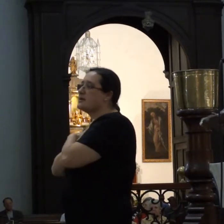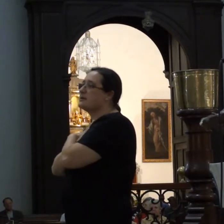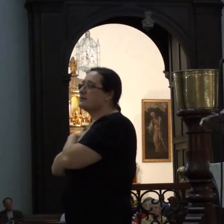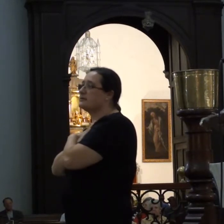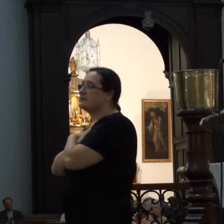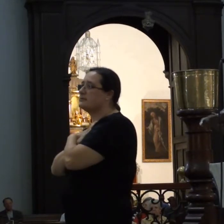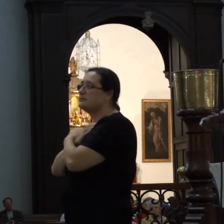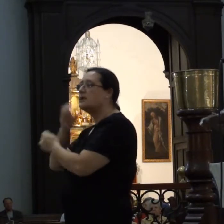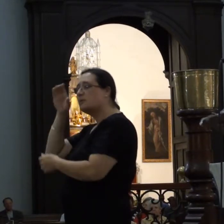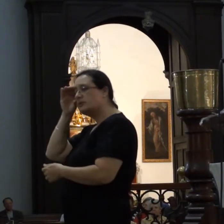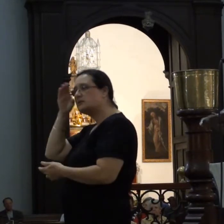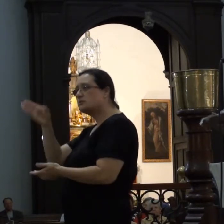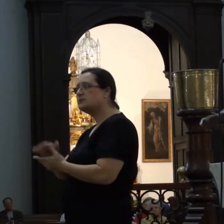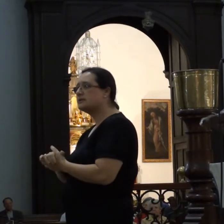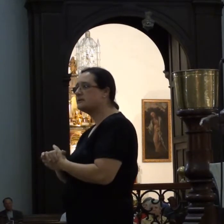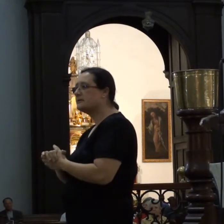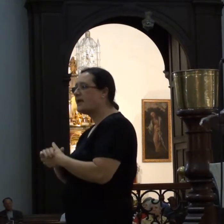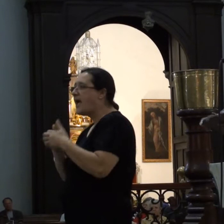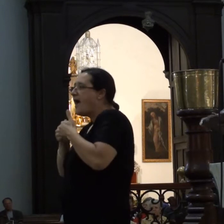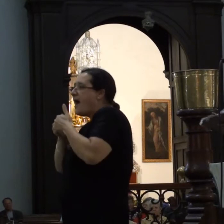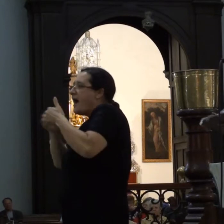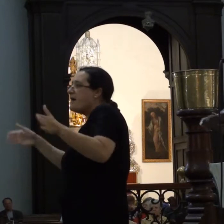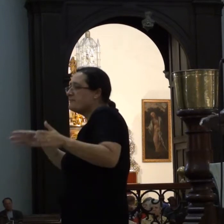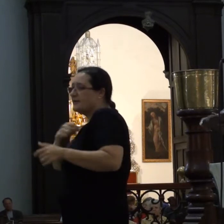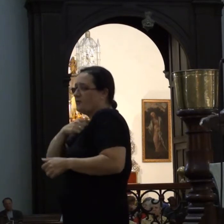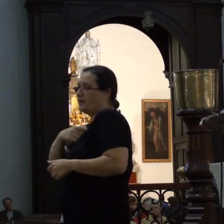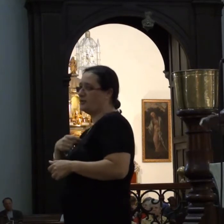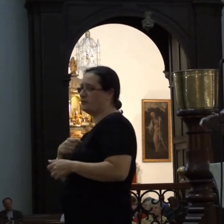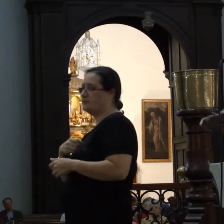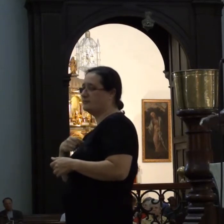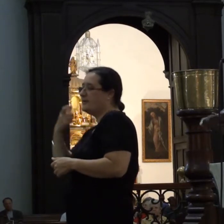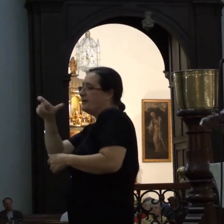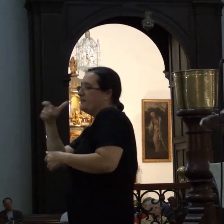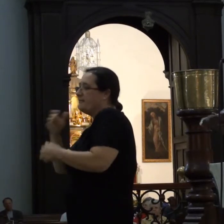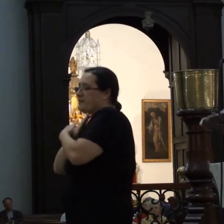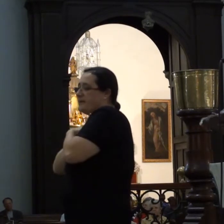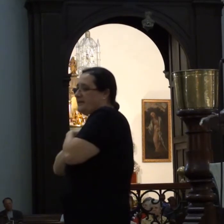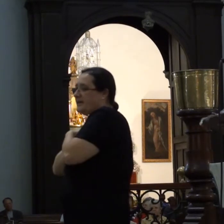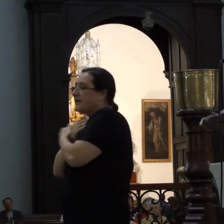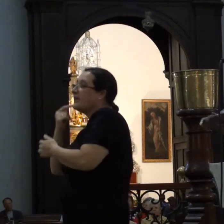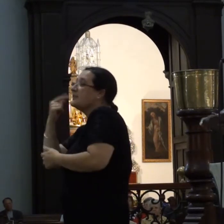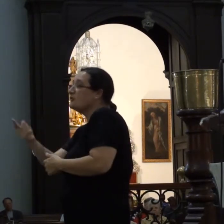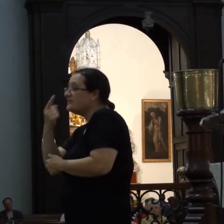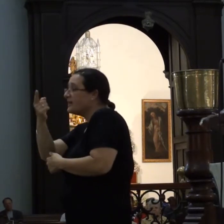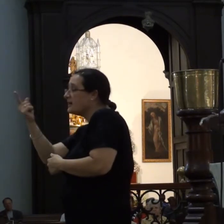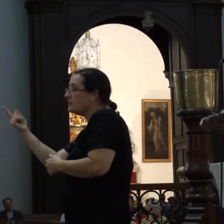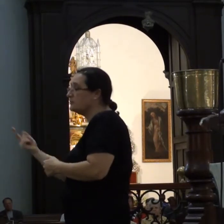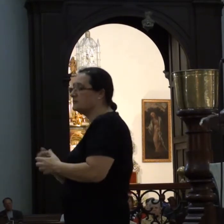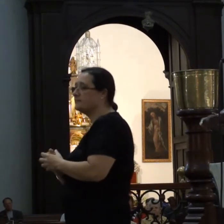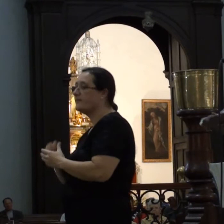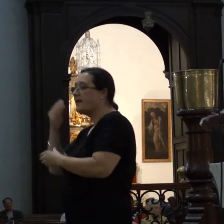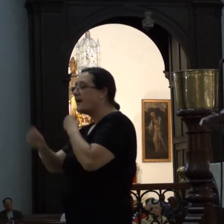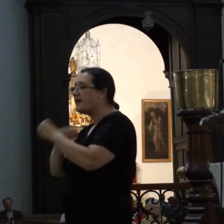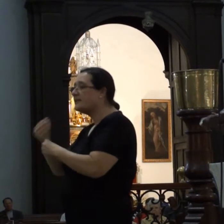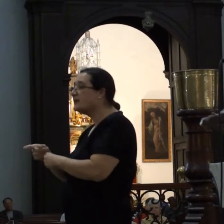escuchemos abramos nuestro corazón esas palabras de María dirigidas a nosotros a